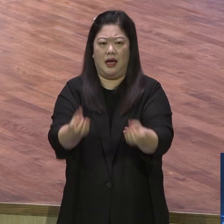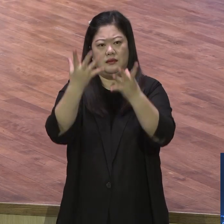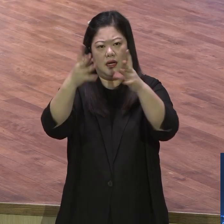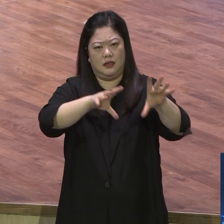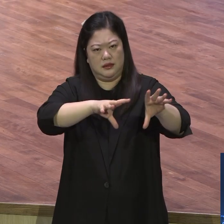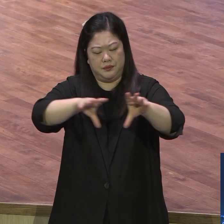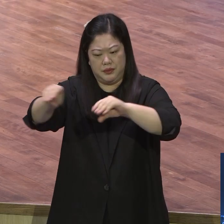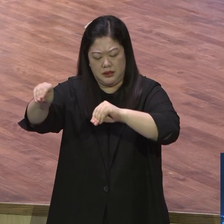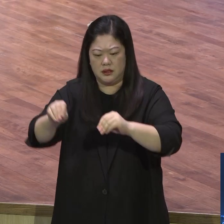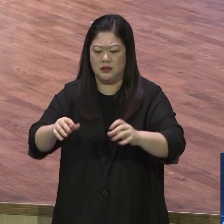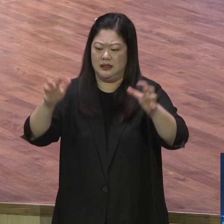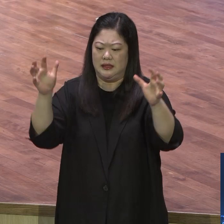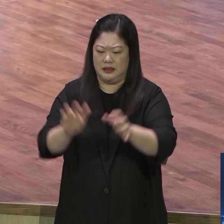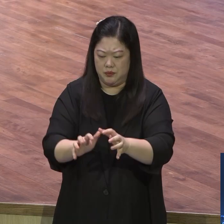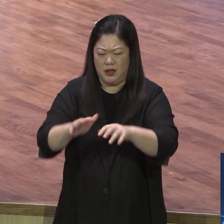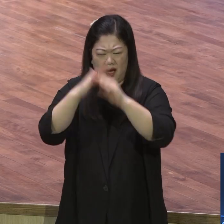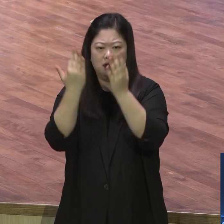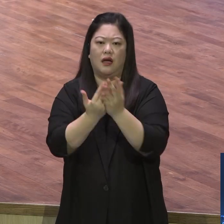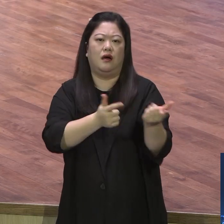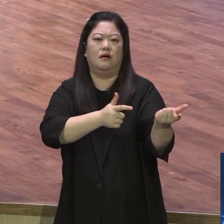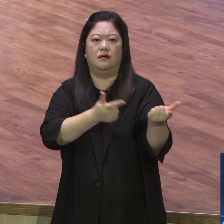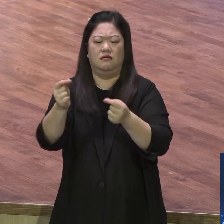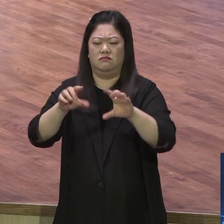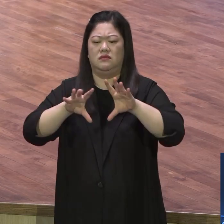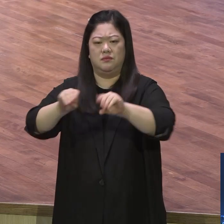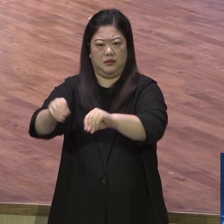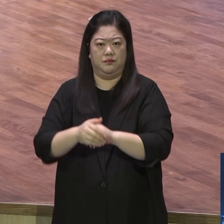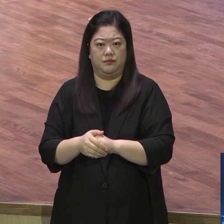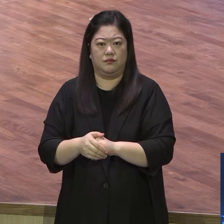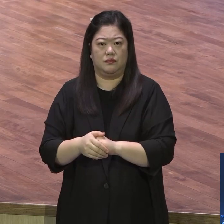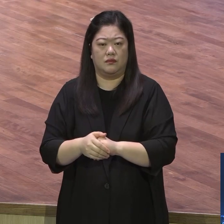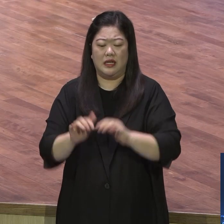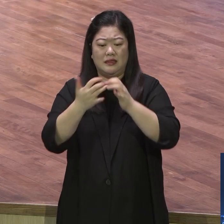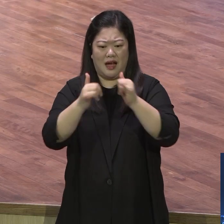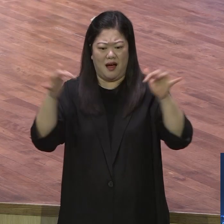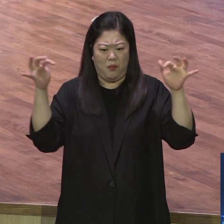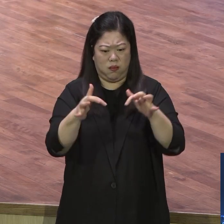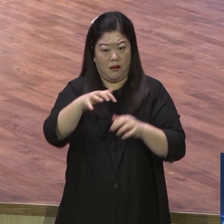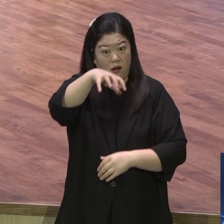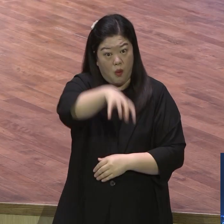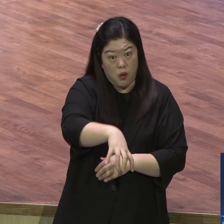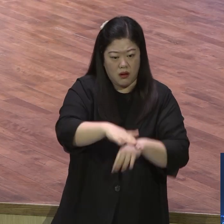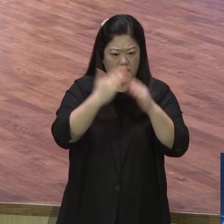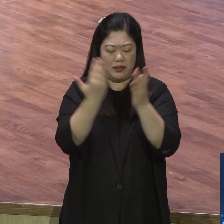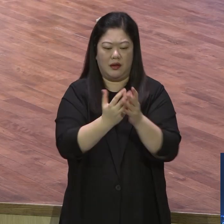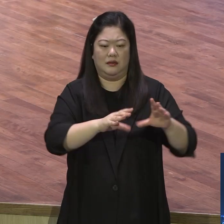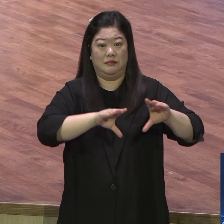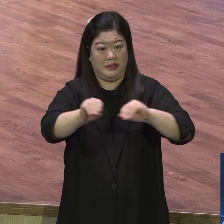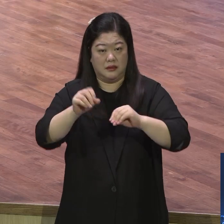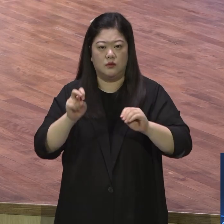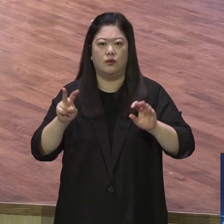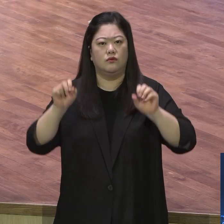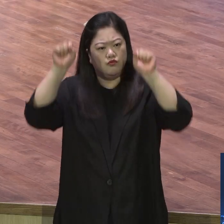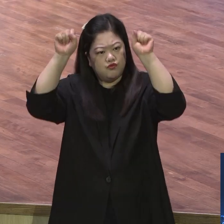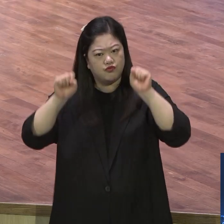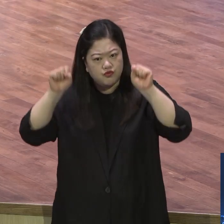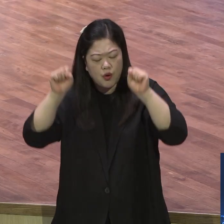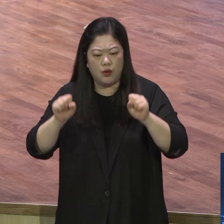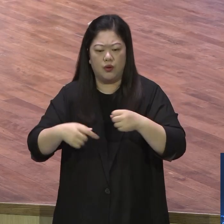모든 것이 다 금지됩니다 다중이용 소설이나 또 모든 스포츠 모든